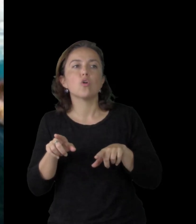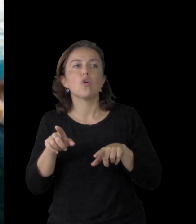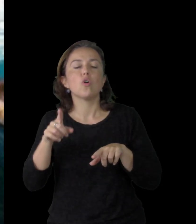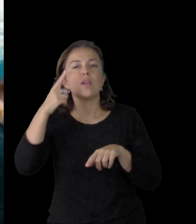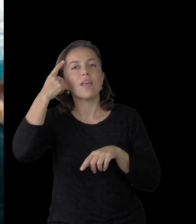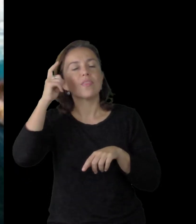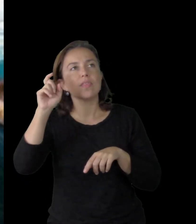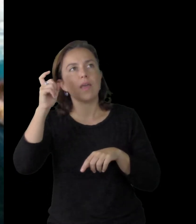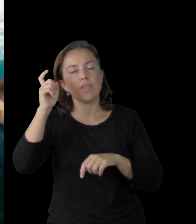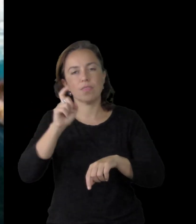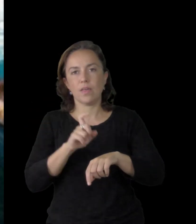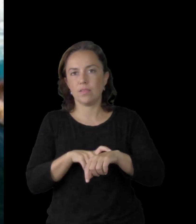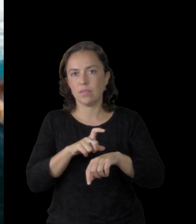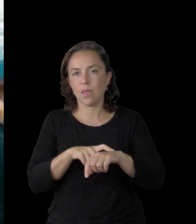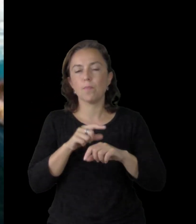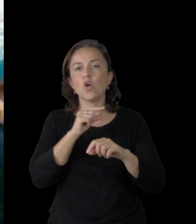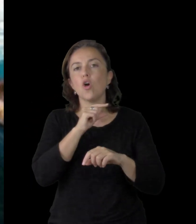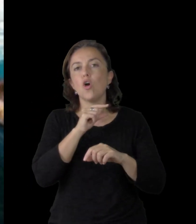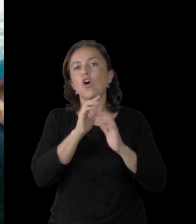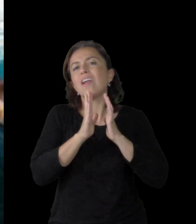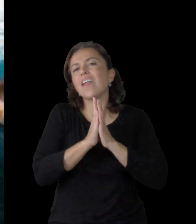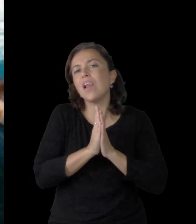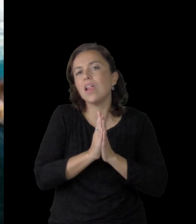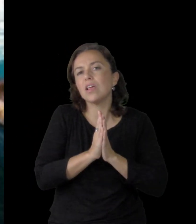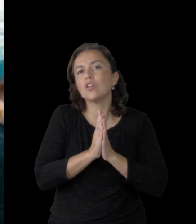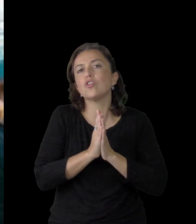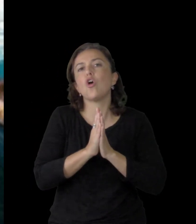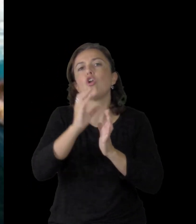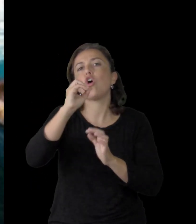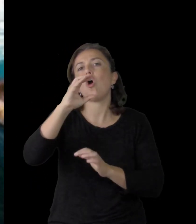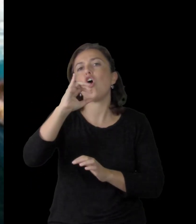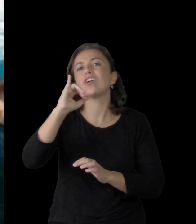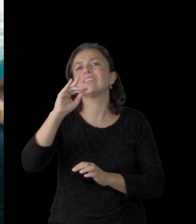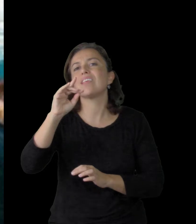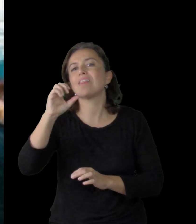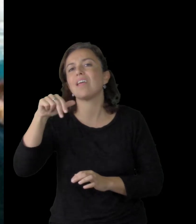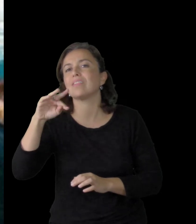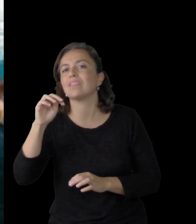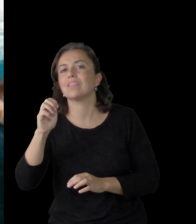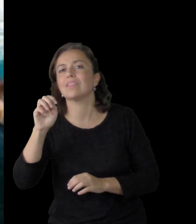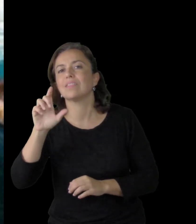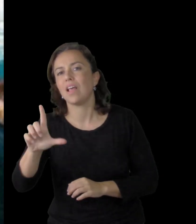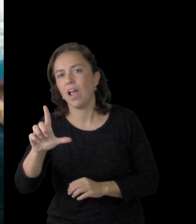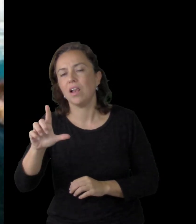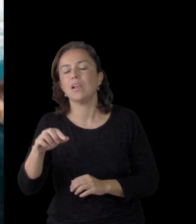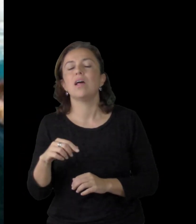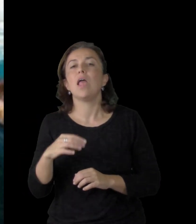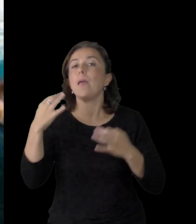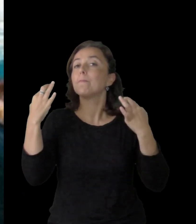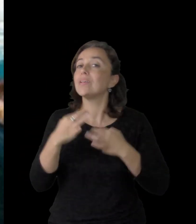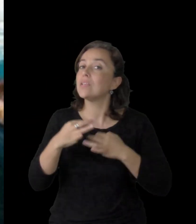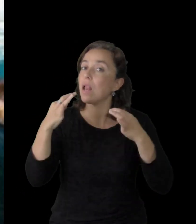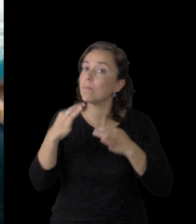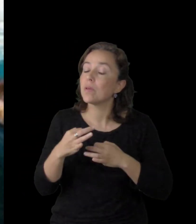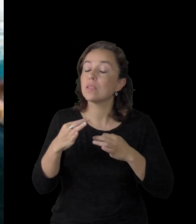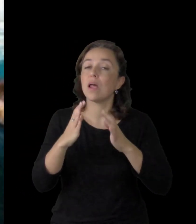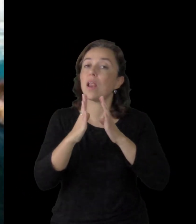de tiempo desde la religión para Occidente y en particular para la religión judía, donde están